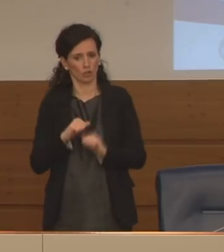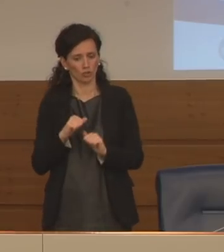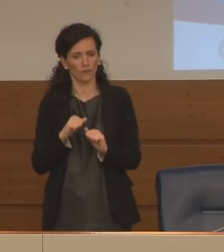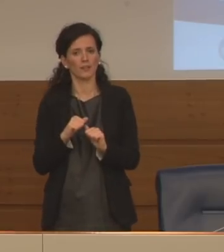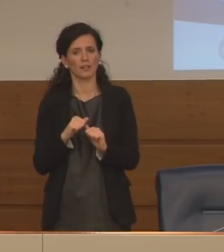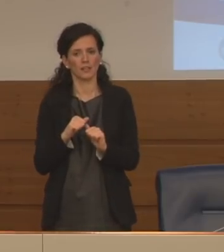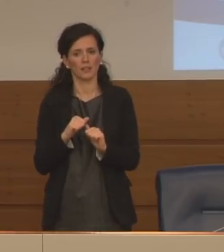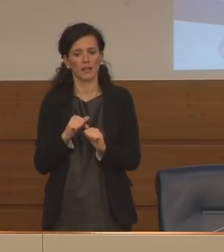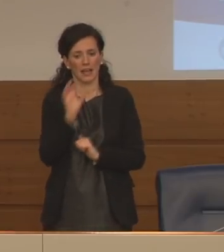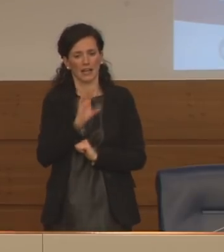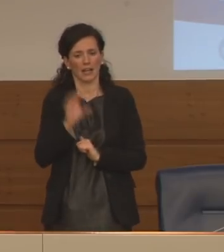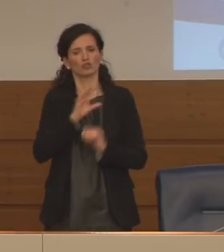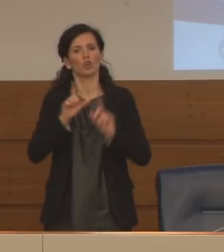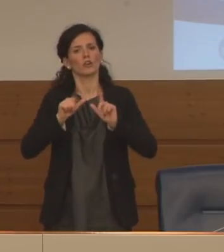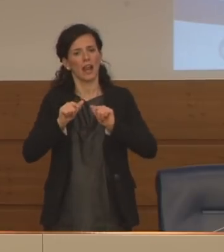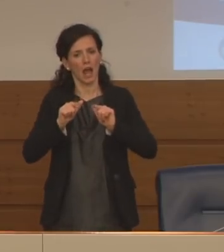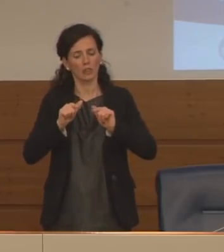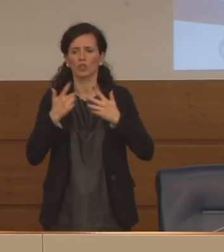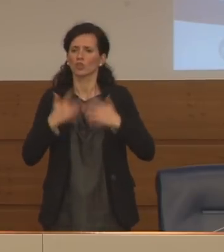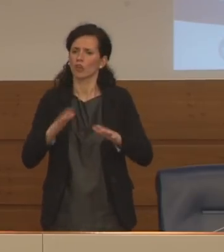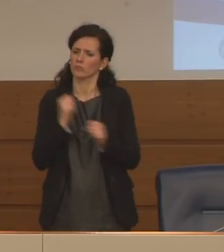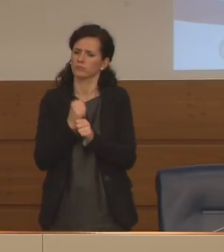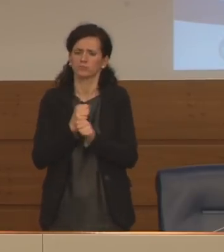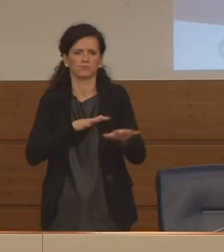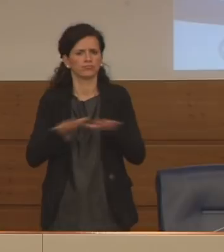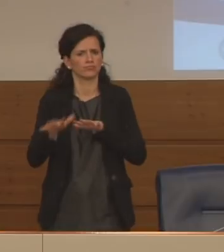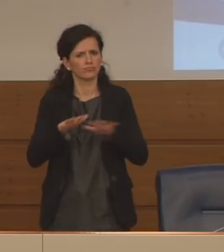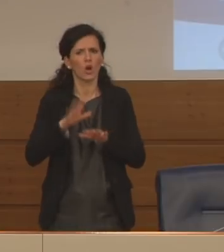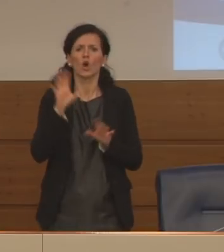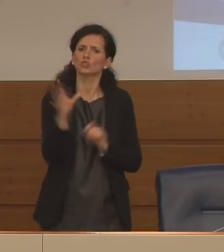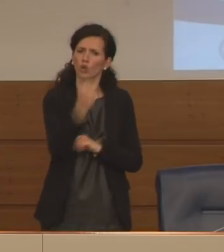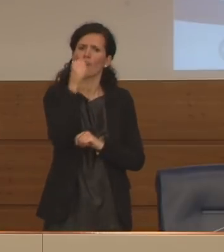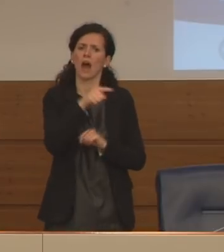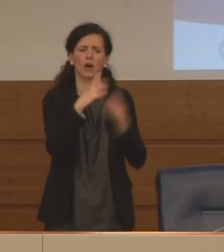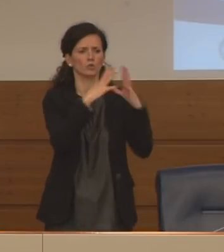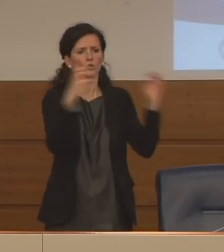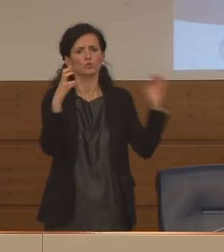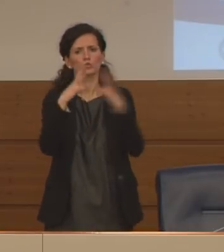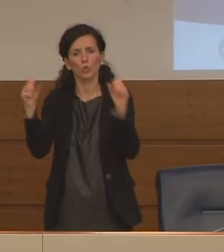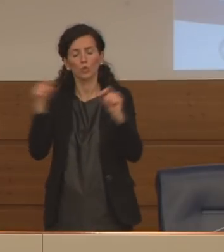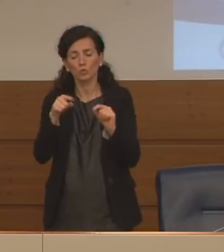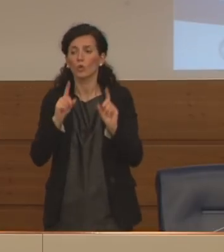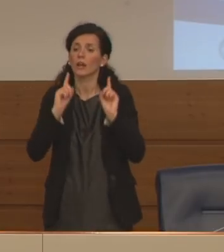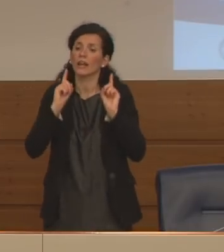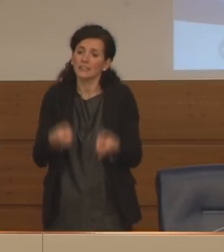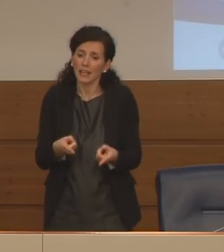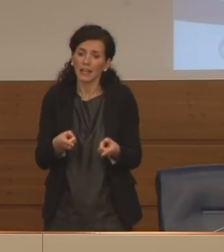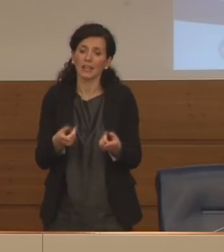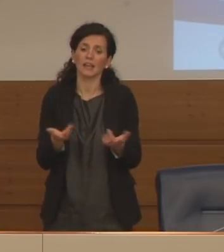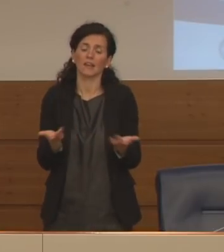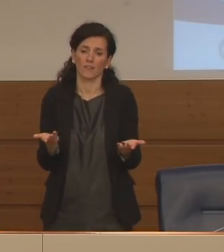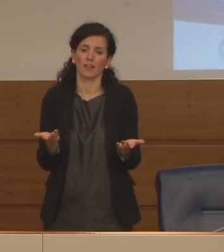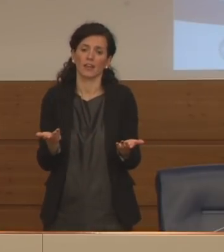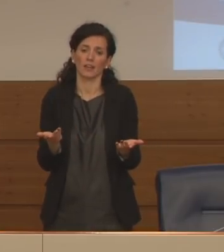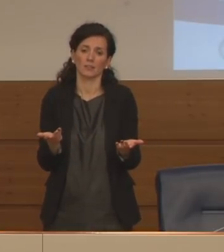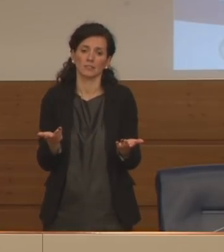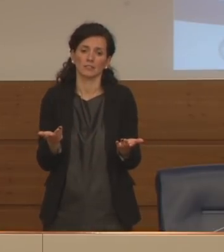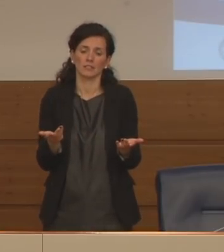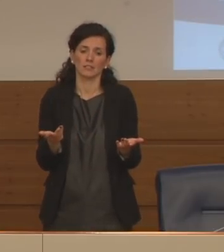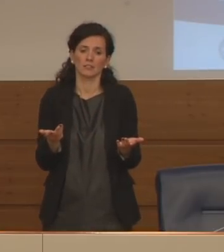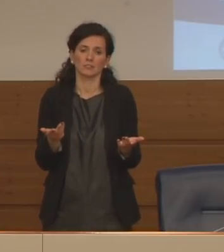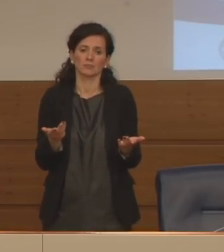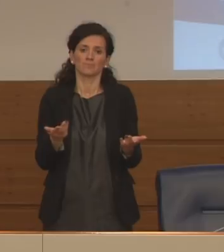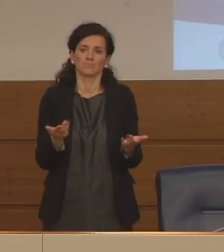della regione lazio stanno operando hanno individuato delle strutture dobbiamo fare sì che coloro i quali devono